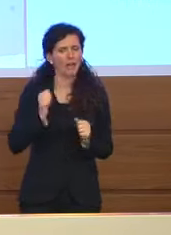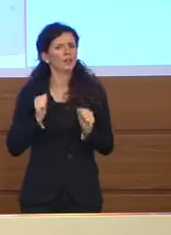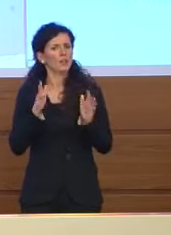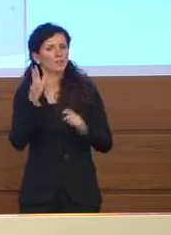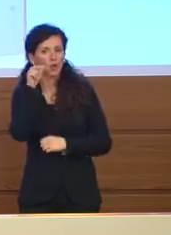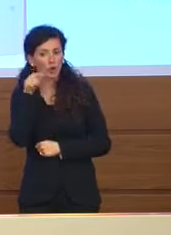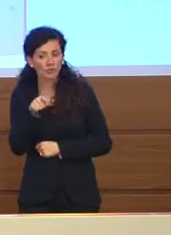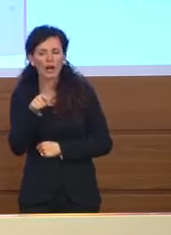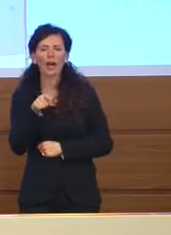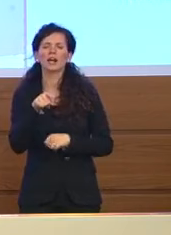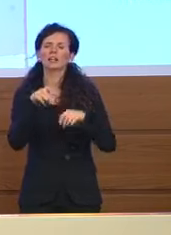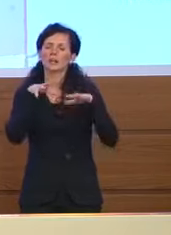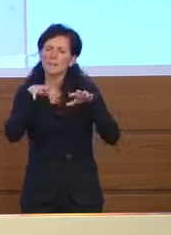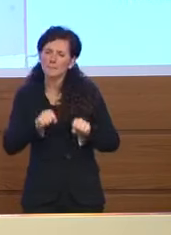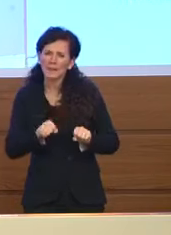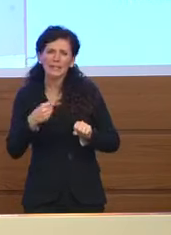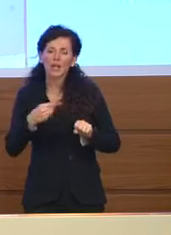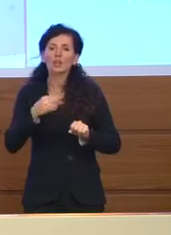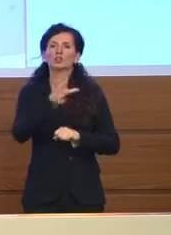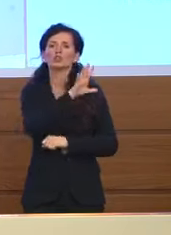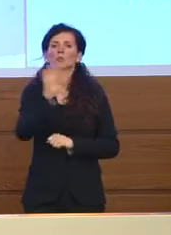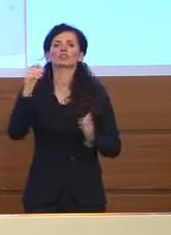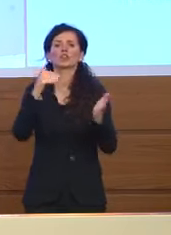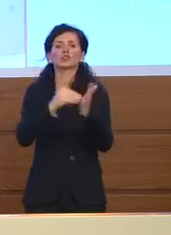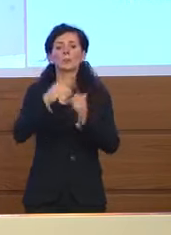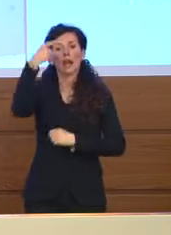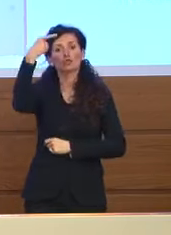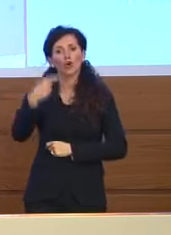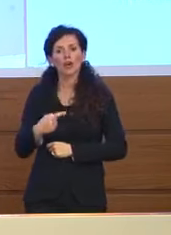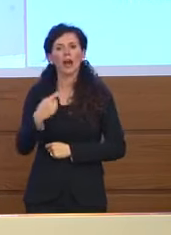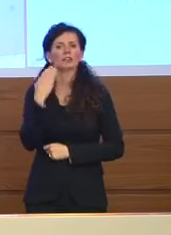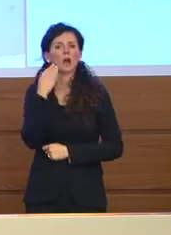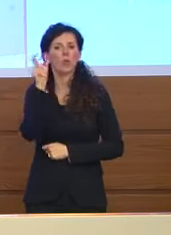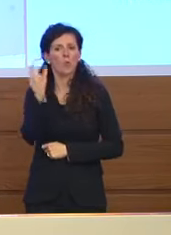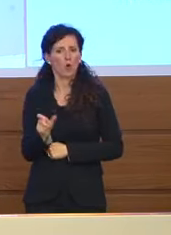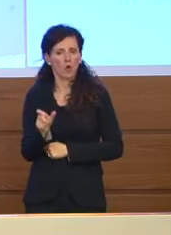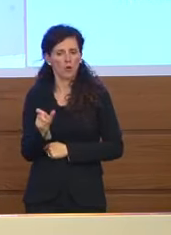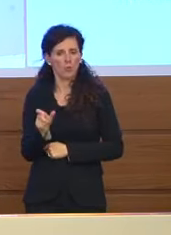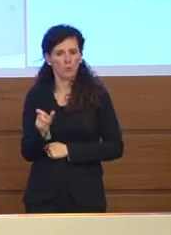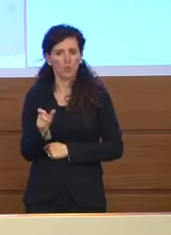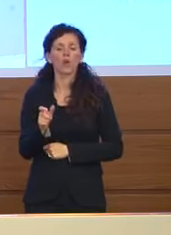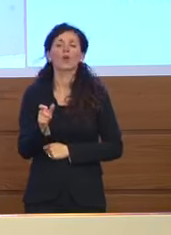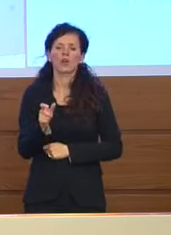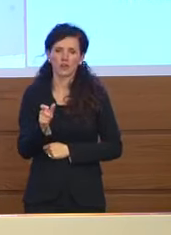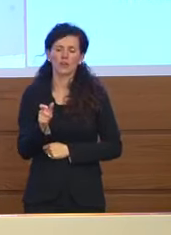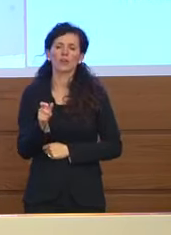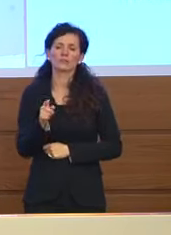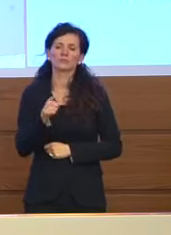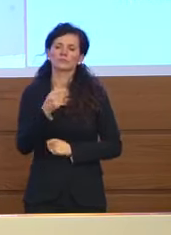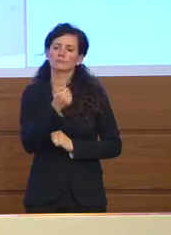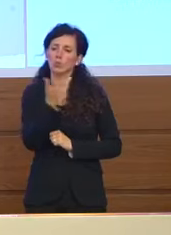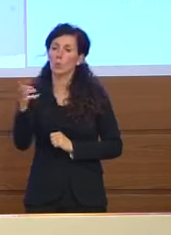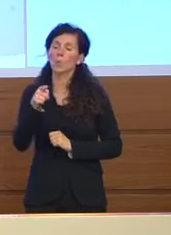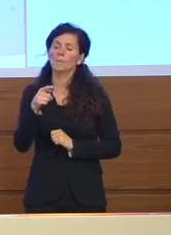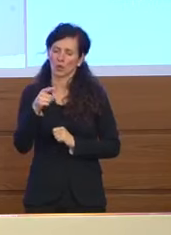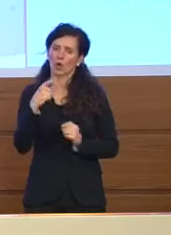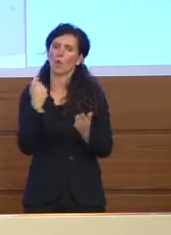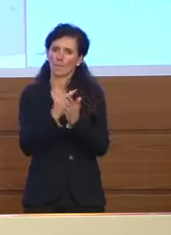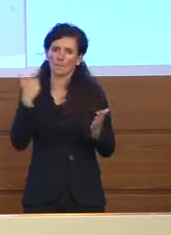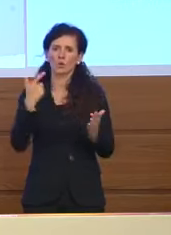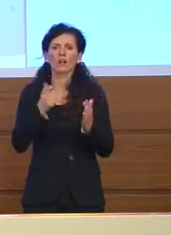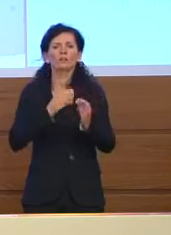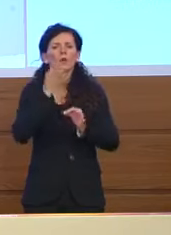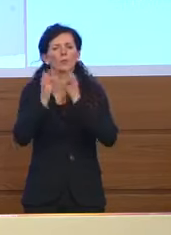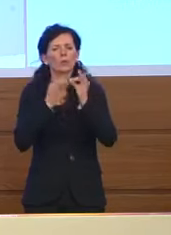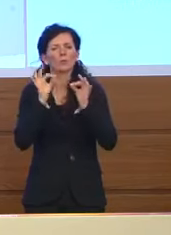circa 500 mila giornate uomo un numero veramente importante che dà la cifra dell'impegno